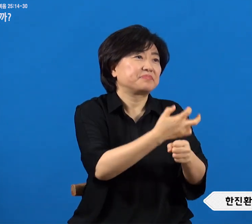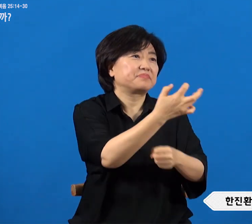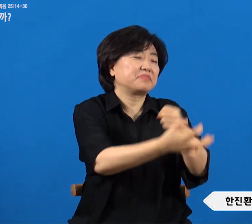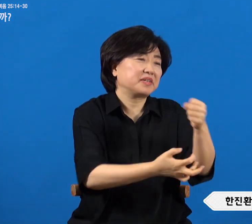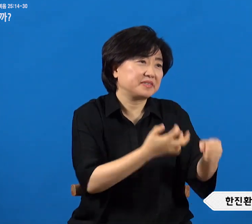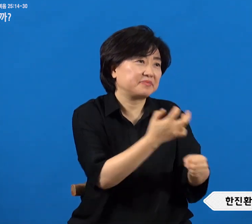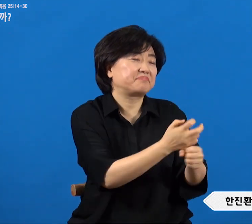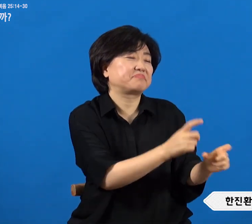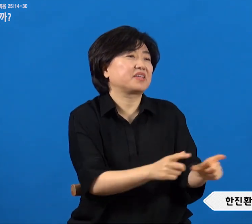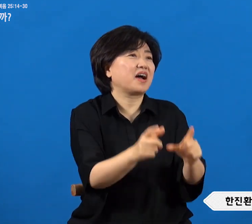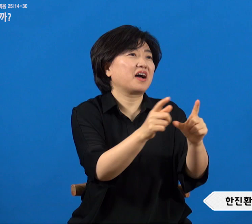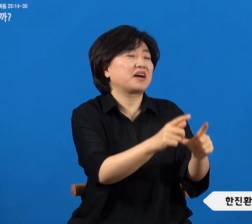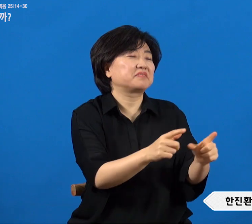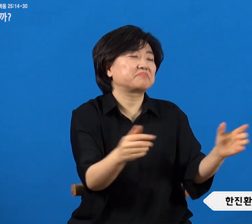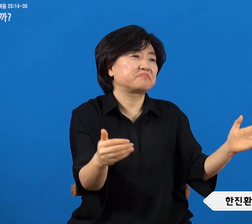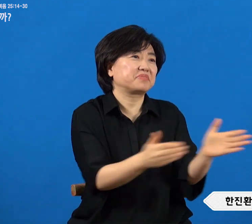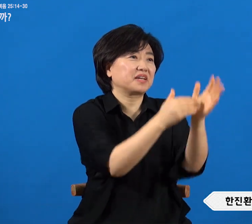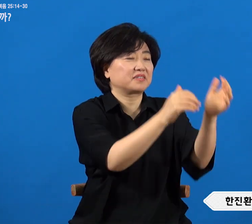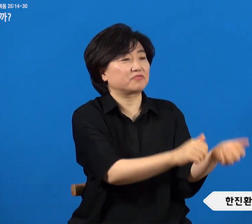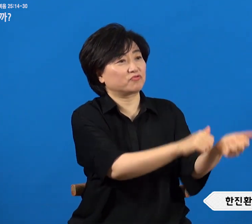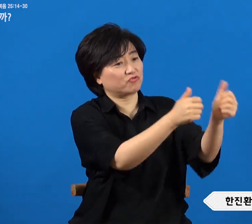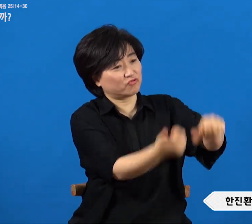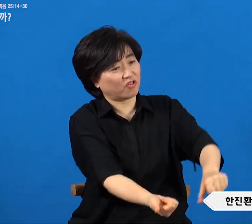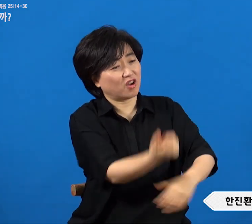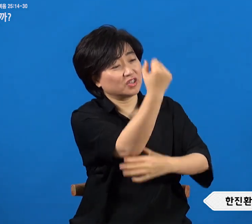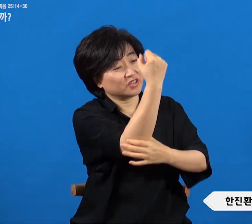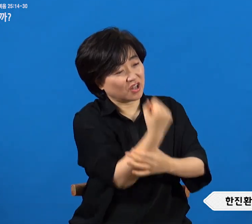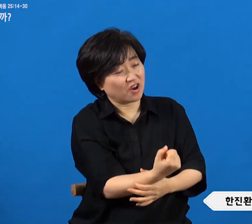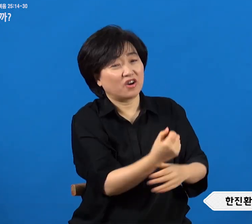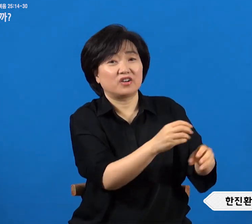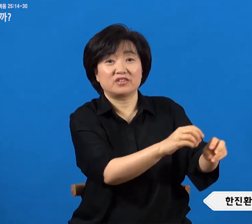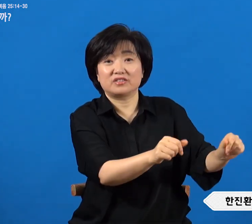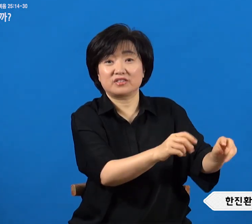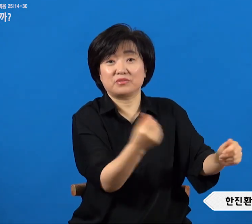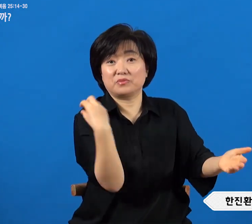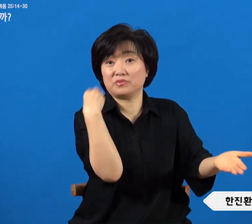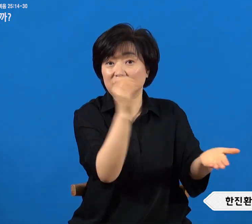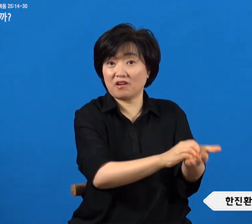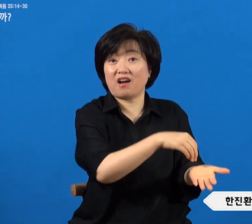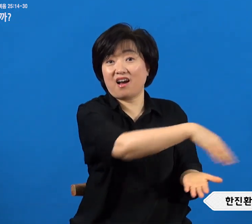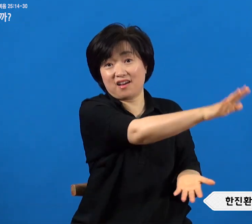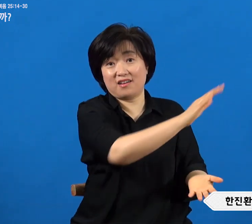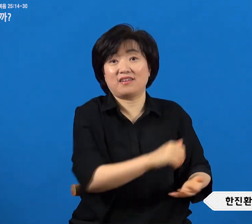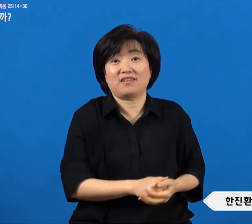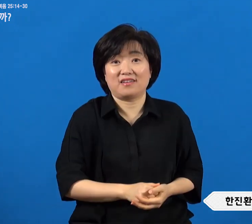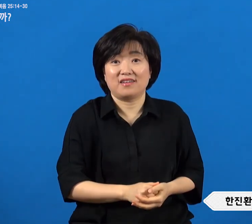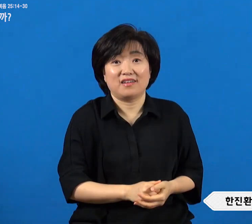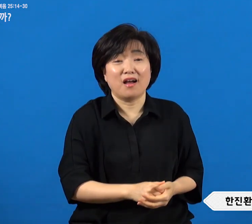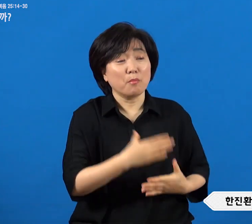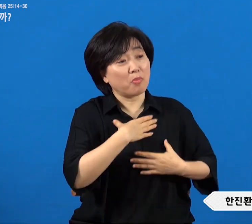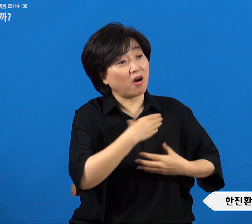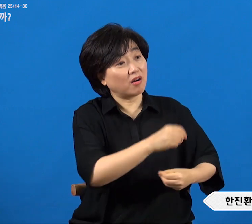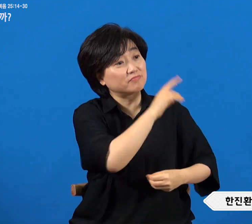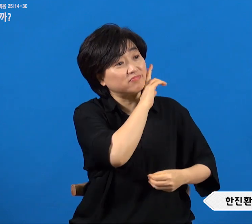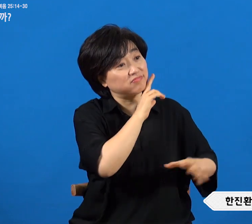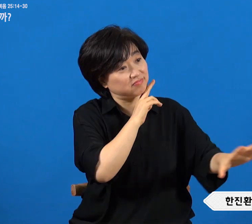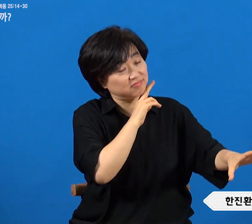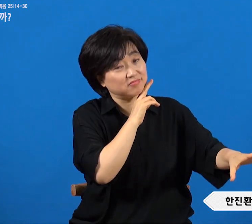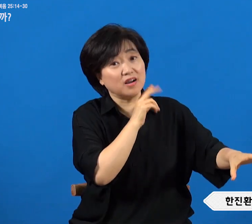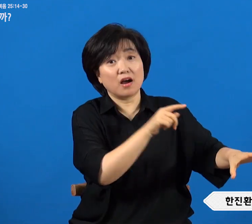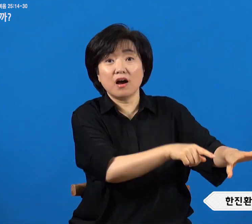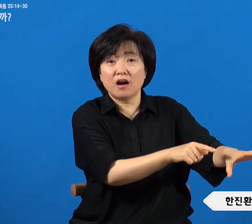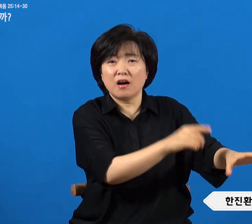살겠습니까? 결국은 죽어서 썩어서 흙으로 돌아가는 것이죠. 그런데 비록